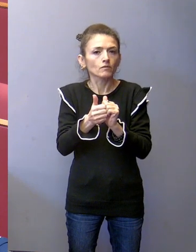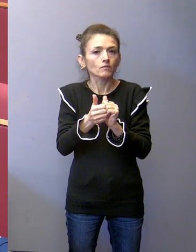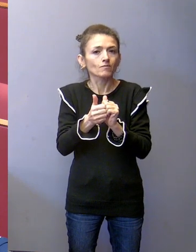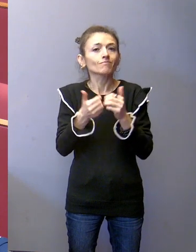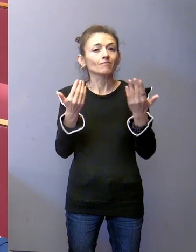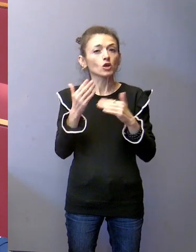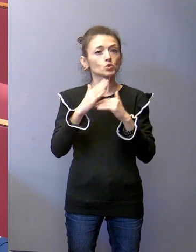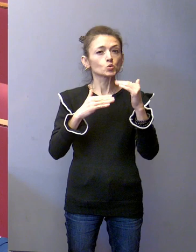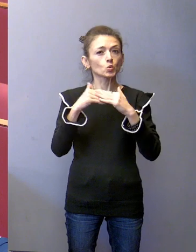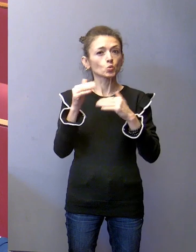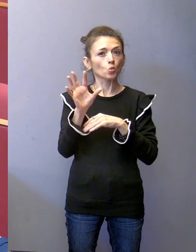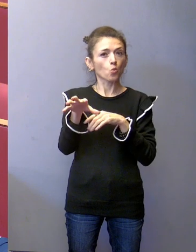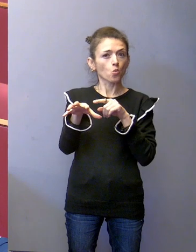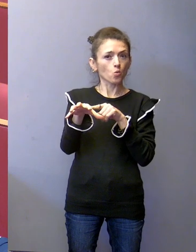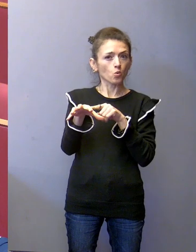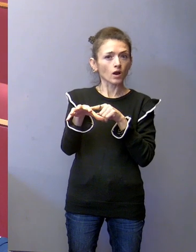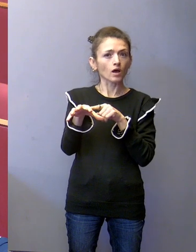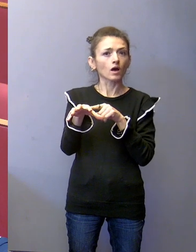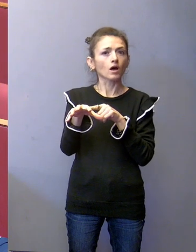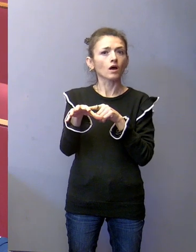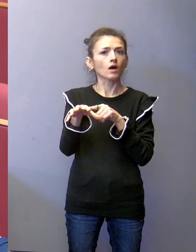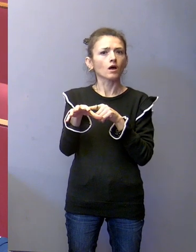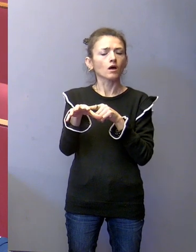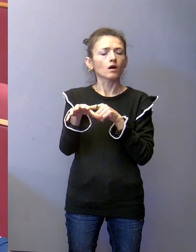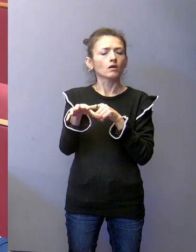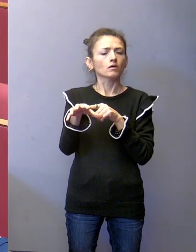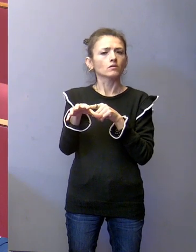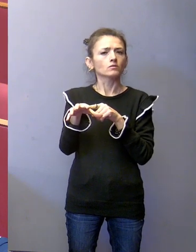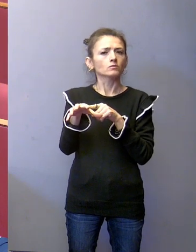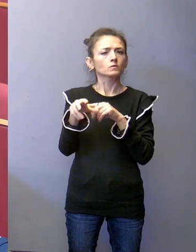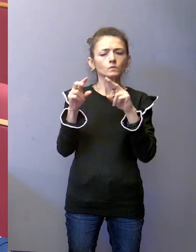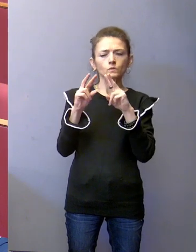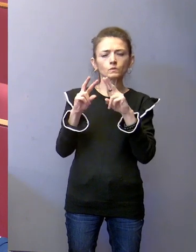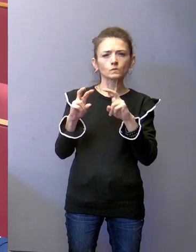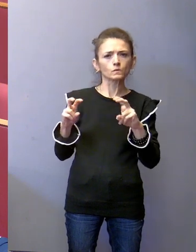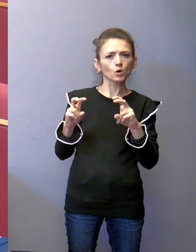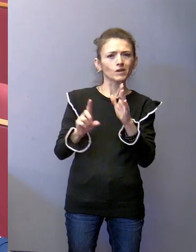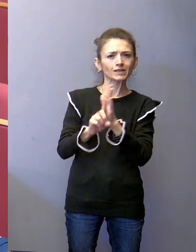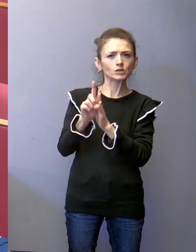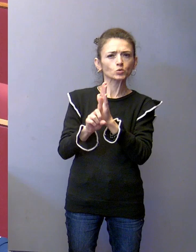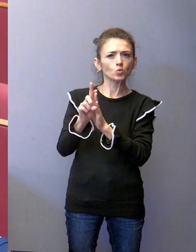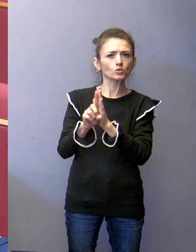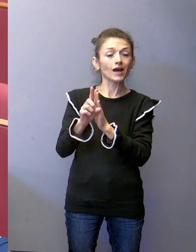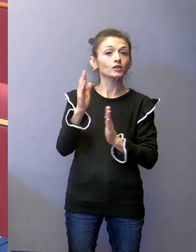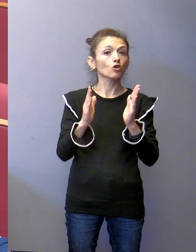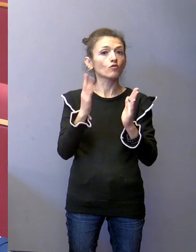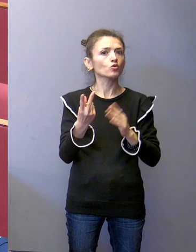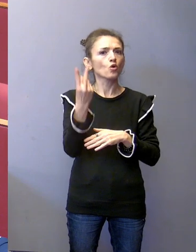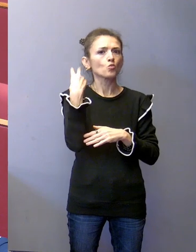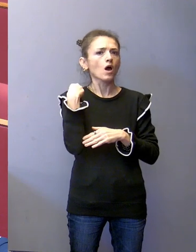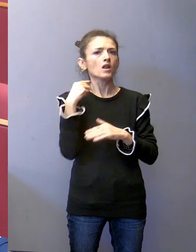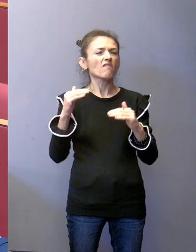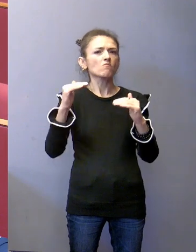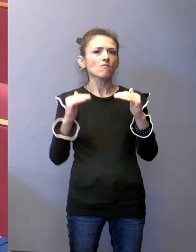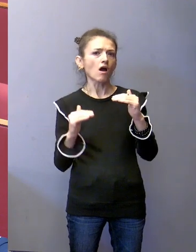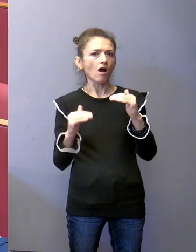questa struttura benché nei rendering a quanto vediamo È più bassa di quella che era stata presentata due anni fa è